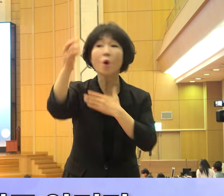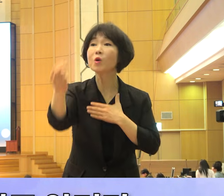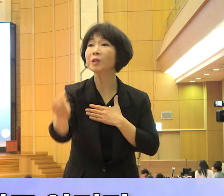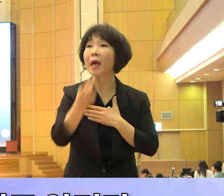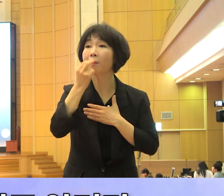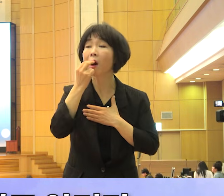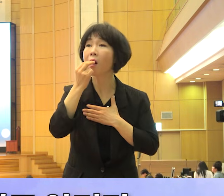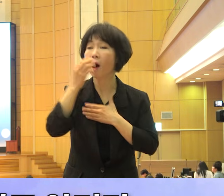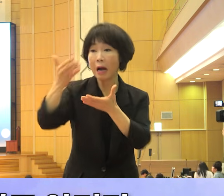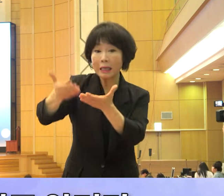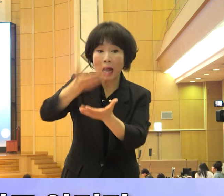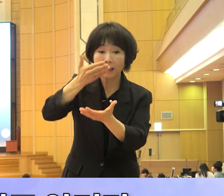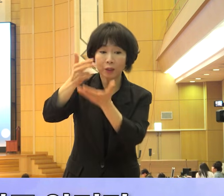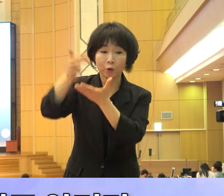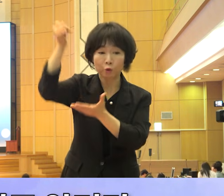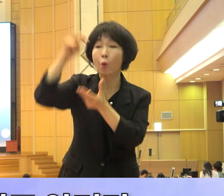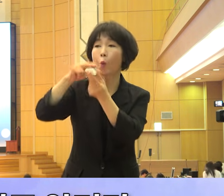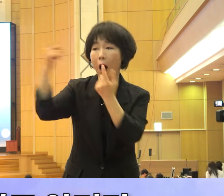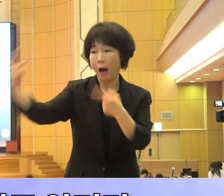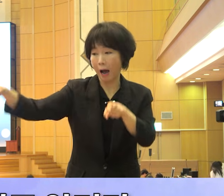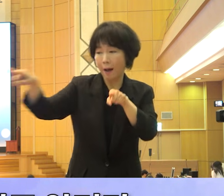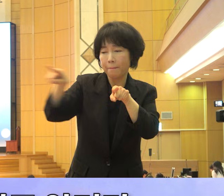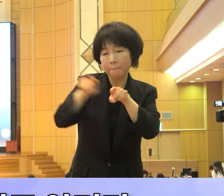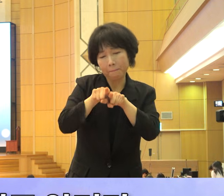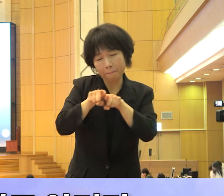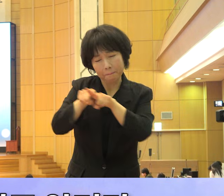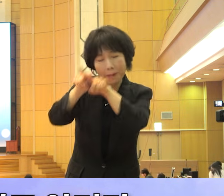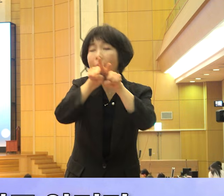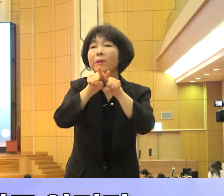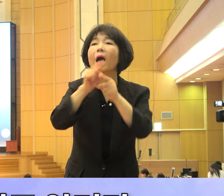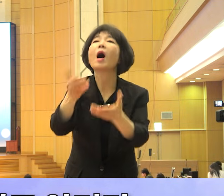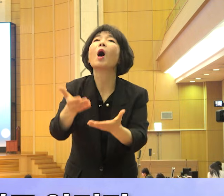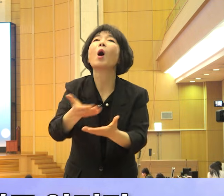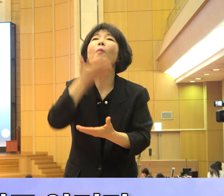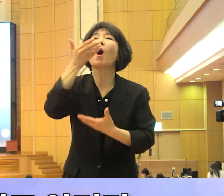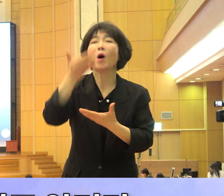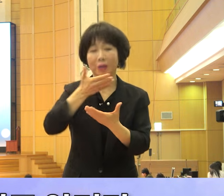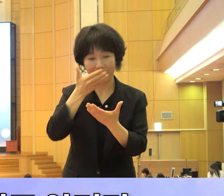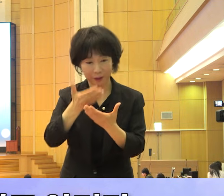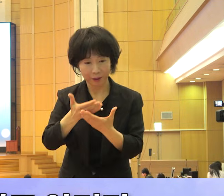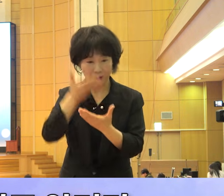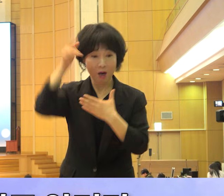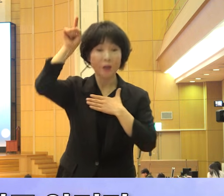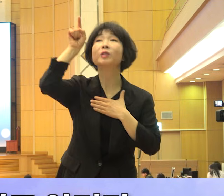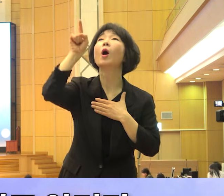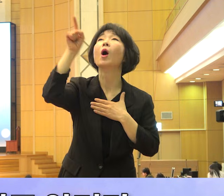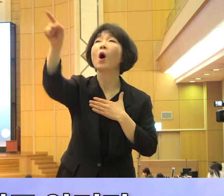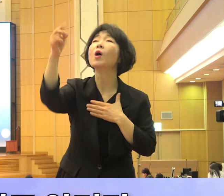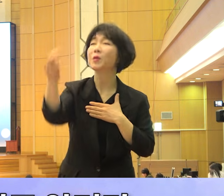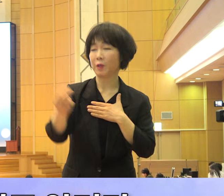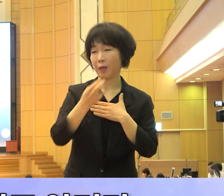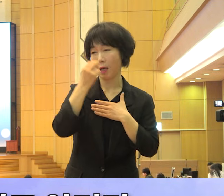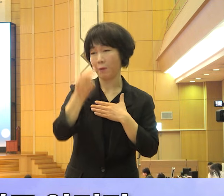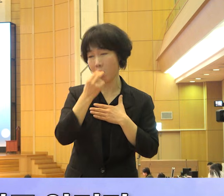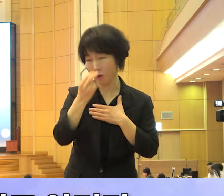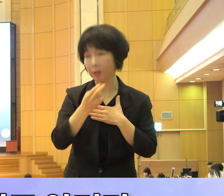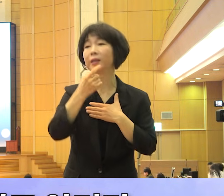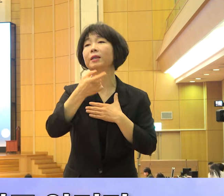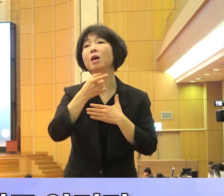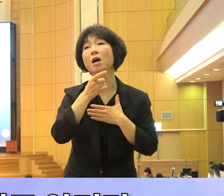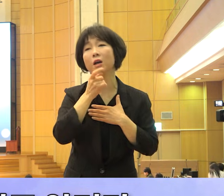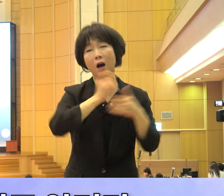이후로 생명 양식 주와 함께 먹으며 저